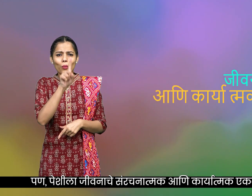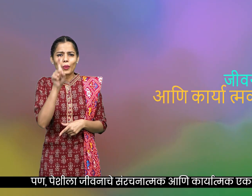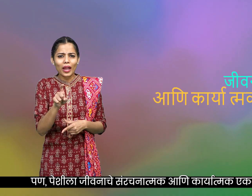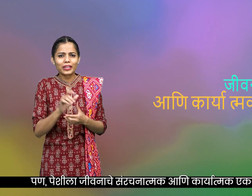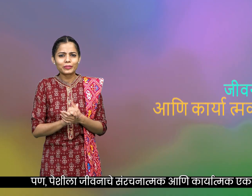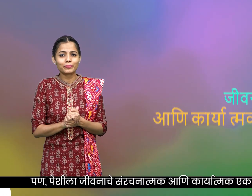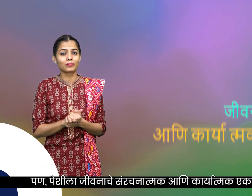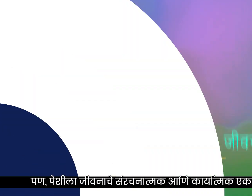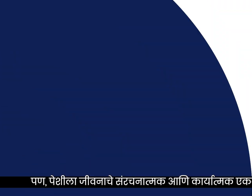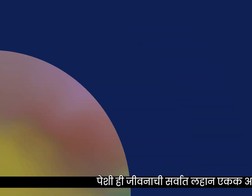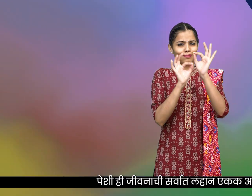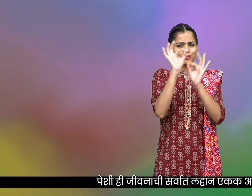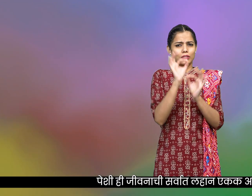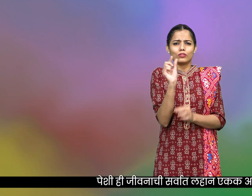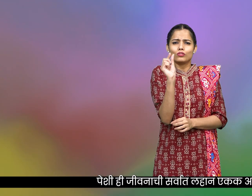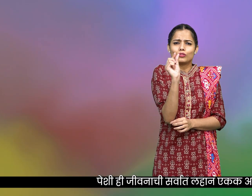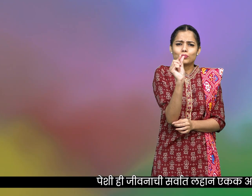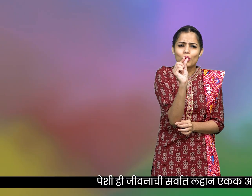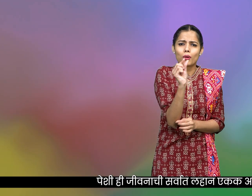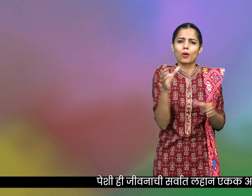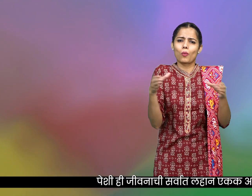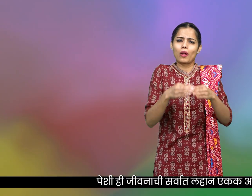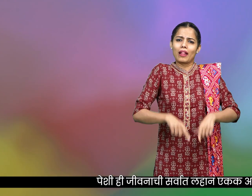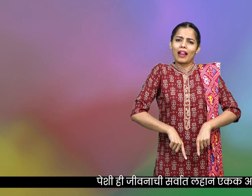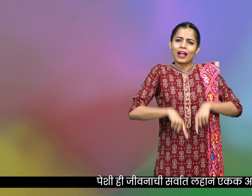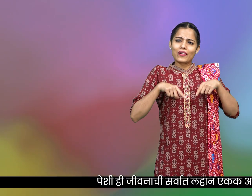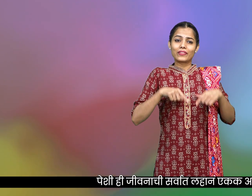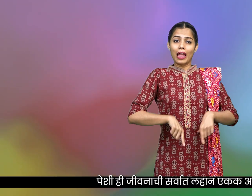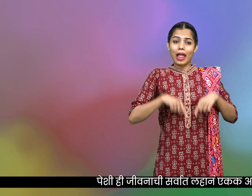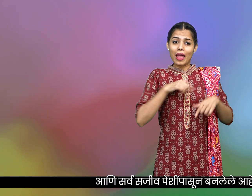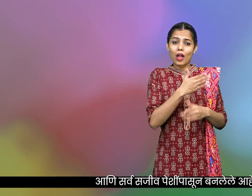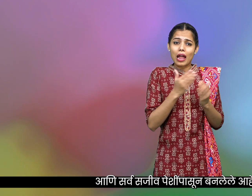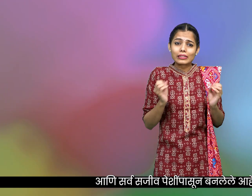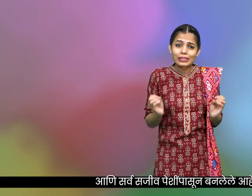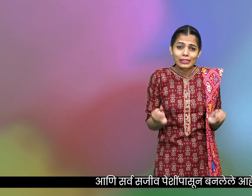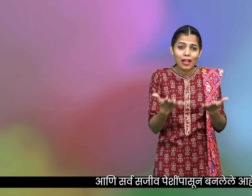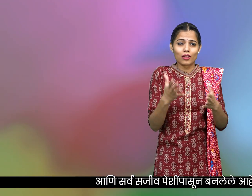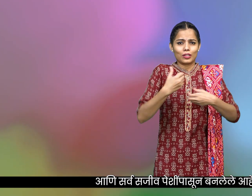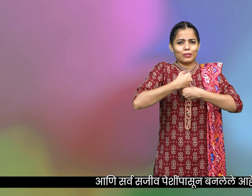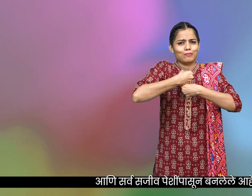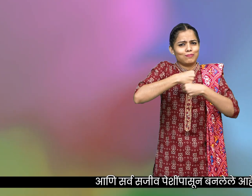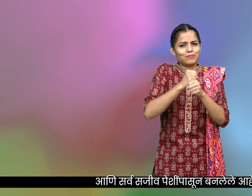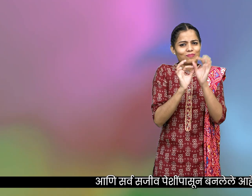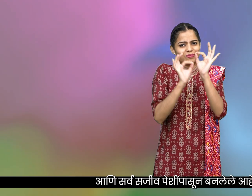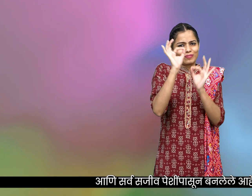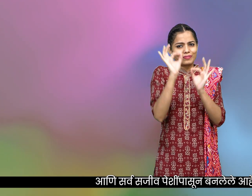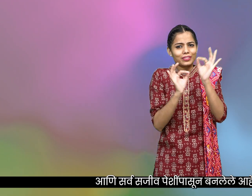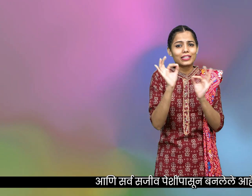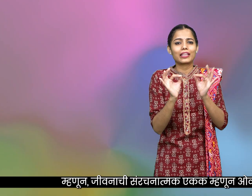एकक का म्हटले जाते? पेशी ही जीवनाचे सर्वात लहान एकक आहे आणि सर्व सजीव पेशीपासून बनलेली आहे,